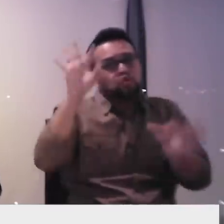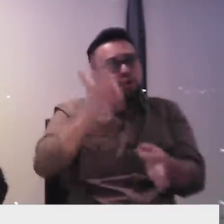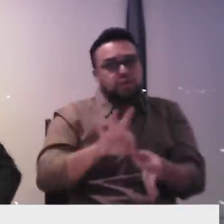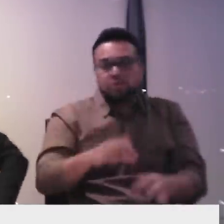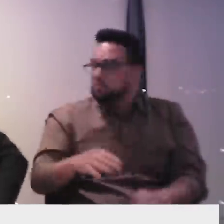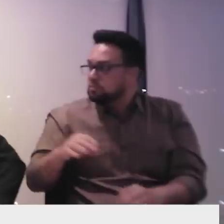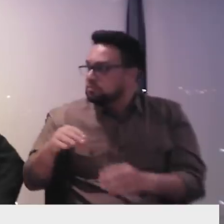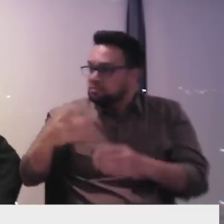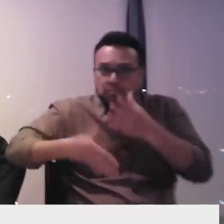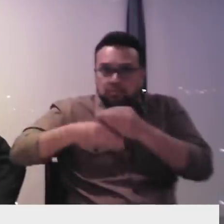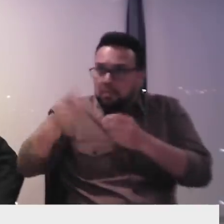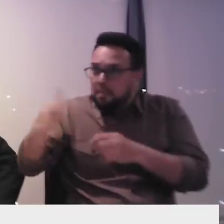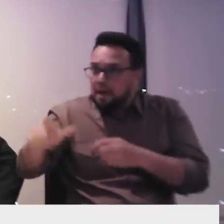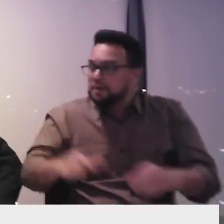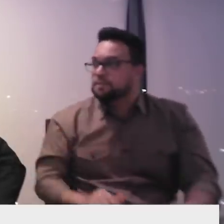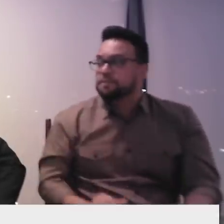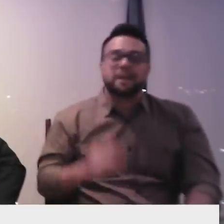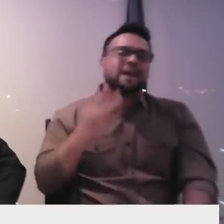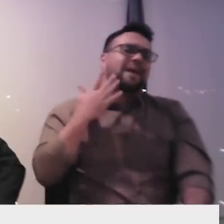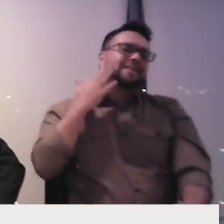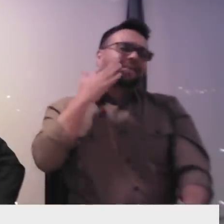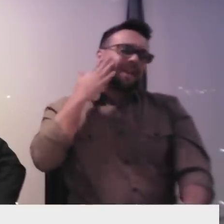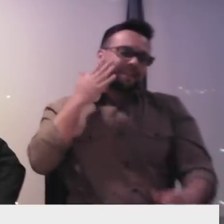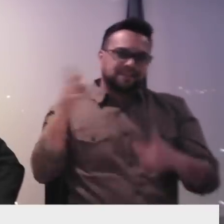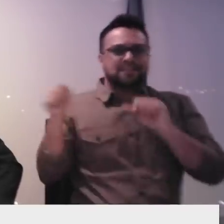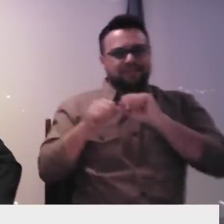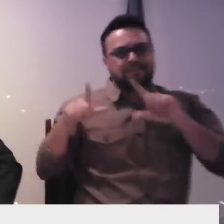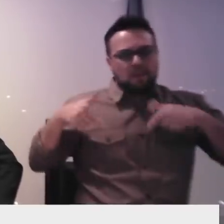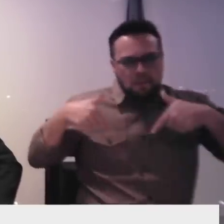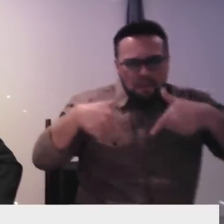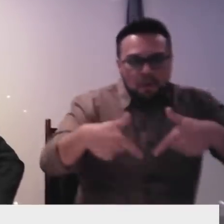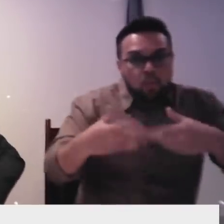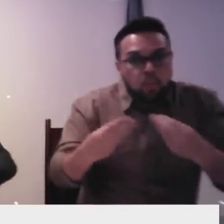Uma coisa a mais? Tarcísio, você fez muita coisa para o caminhoneiro. Tá?